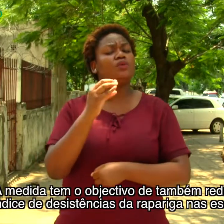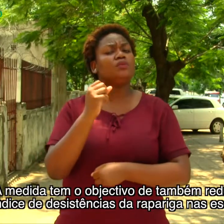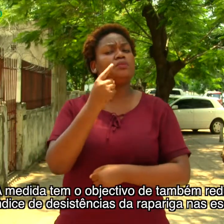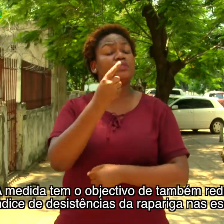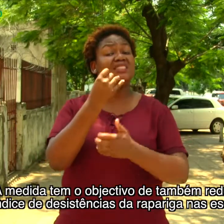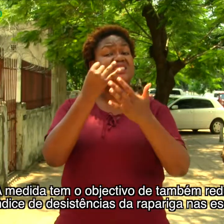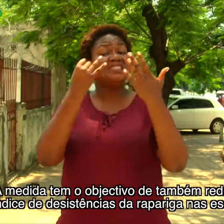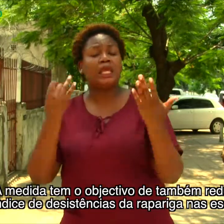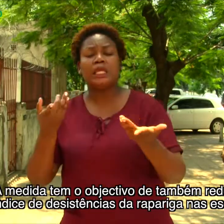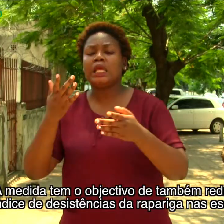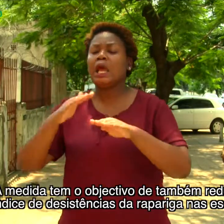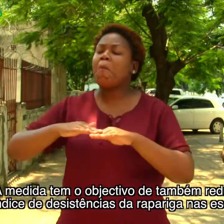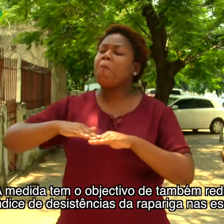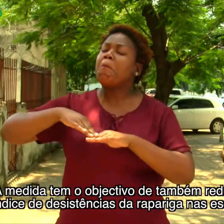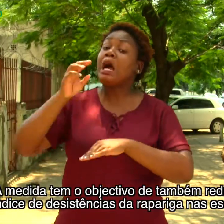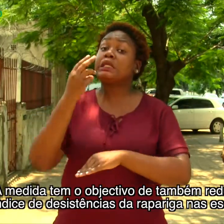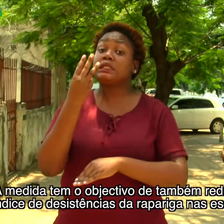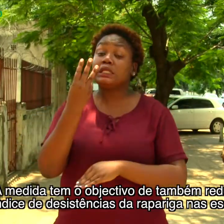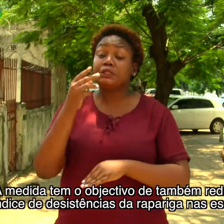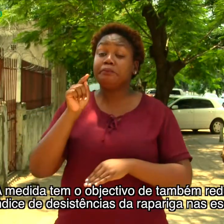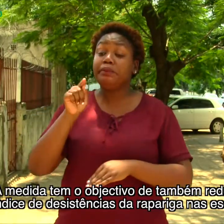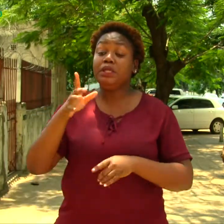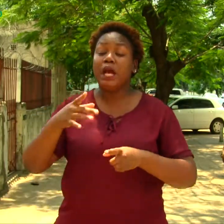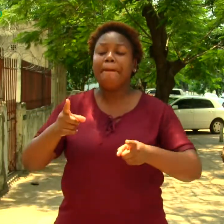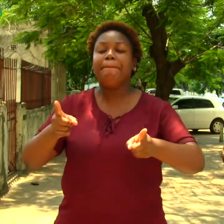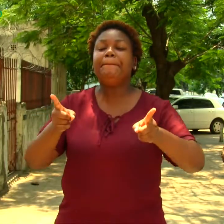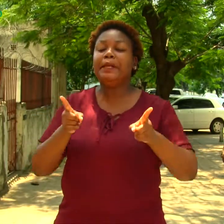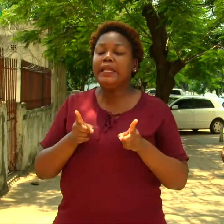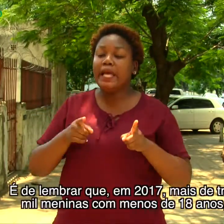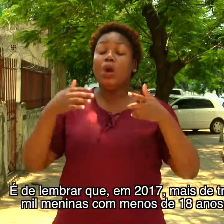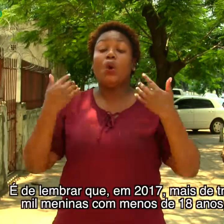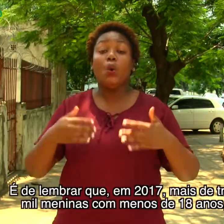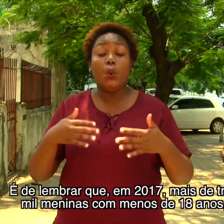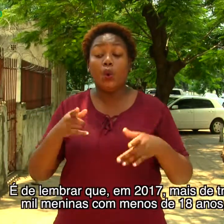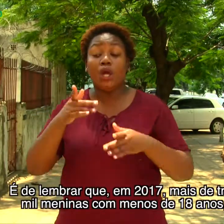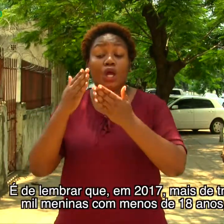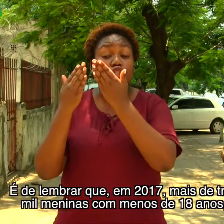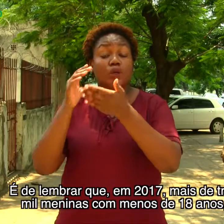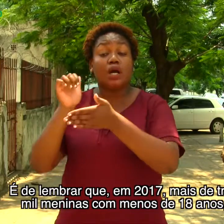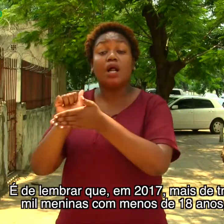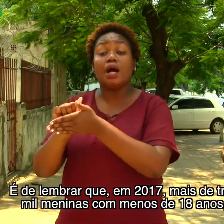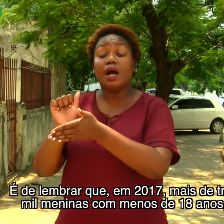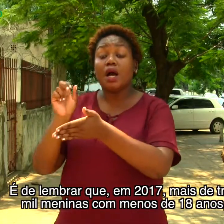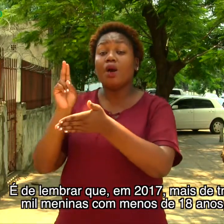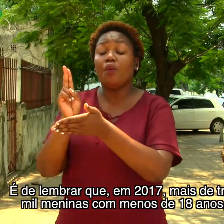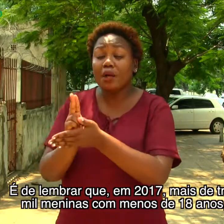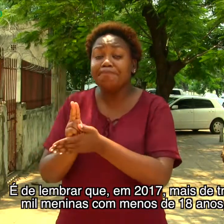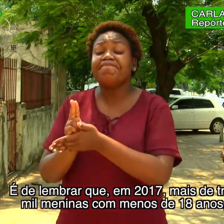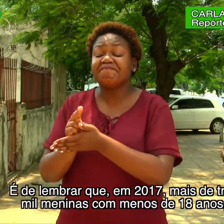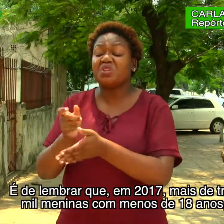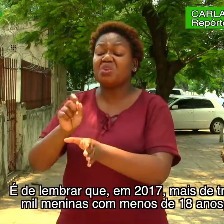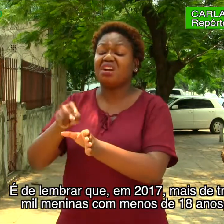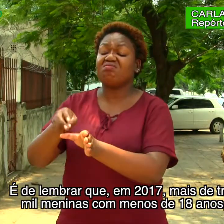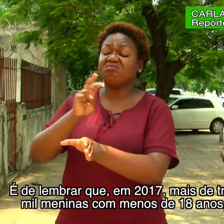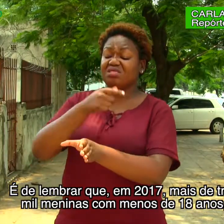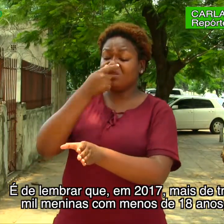índice de desistências das raparigas nas escolas. De lembrar que em 2017, mais de 3 mil meninas com menos